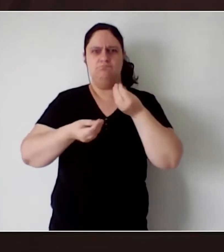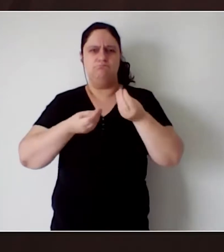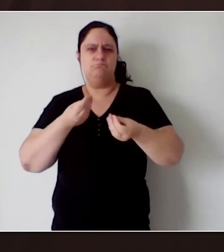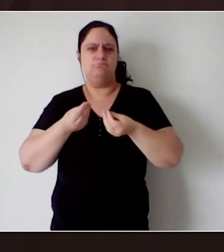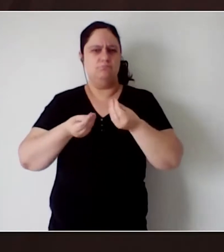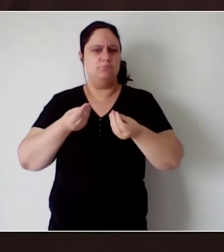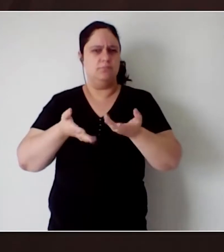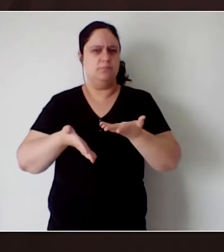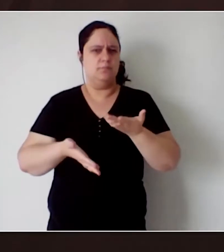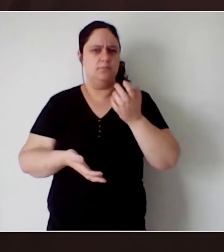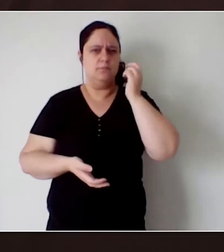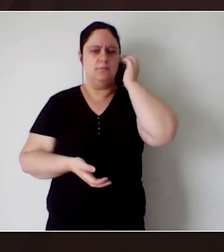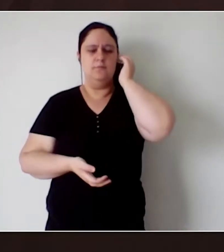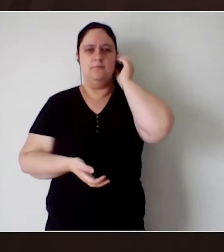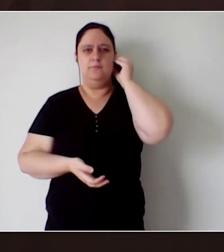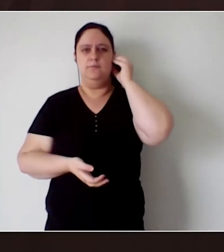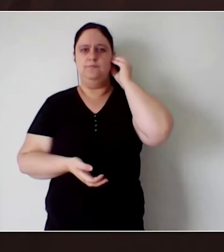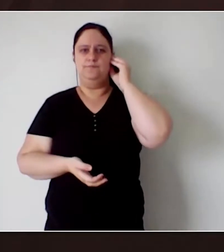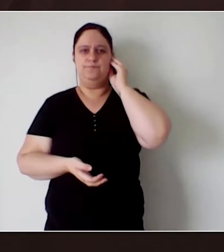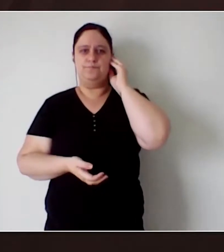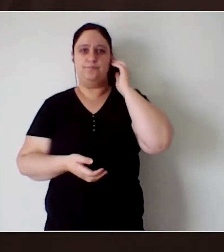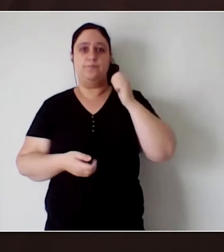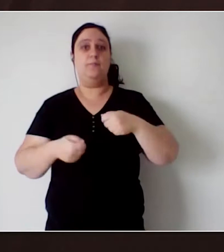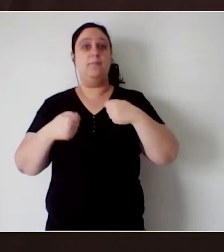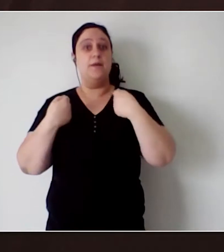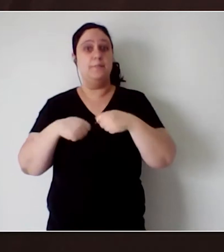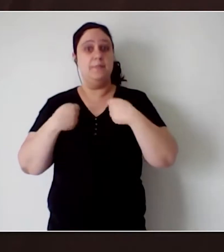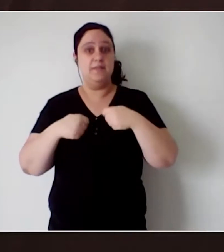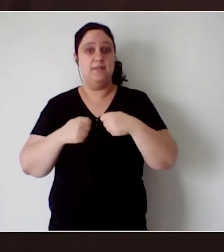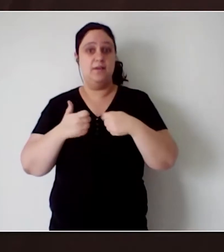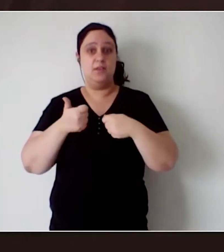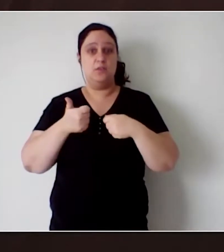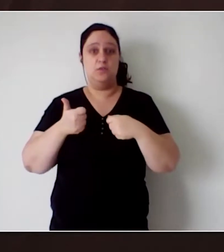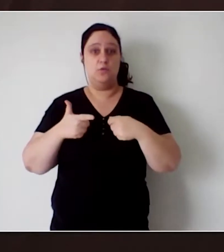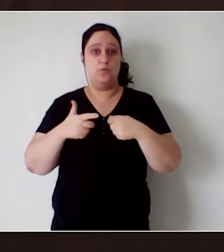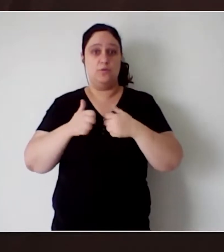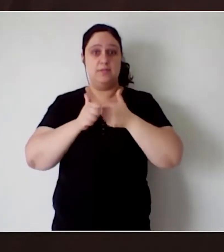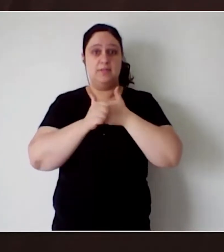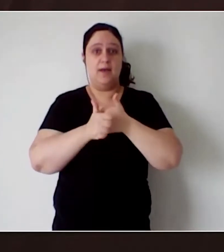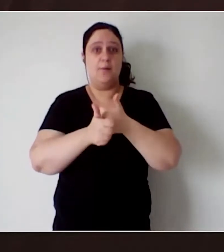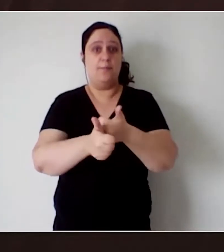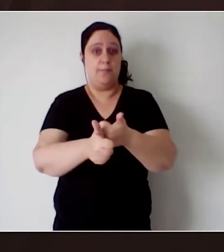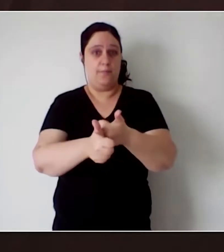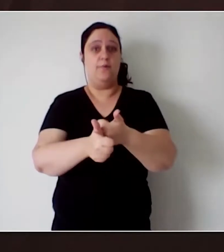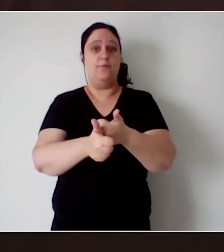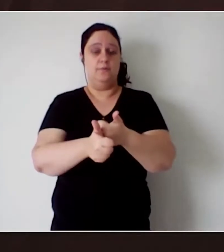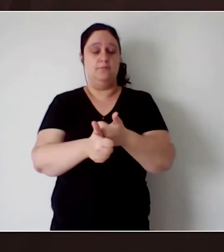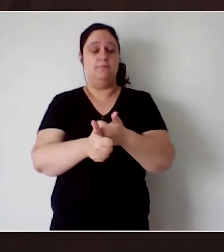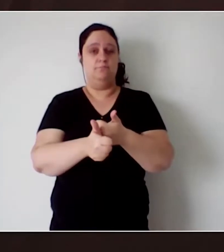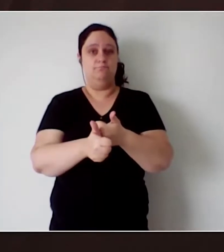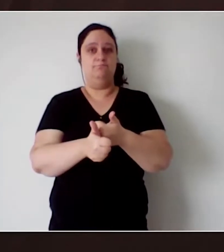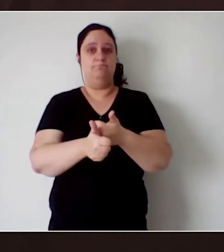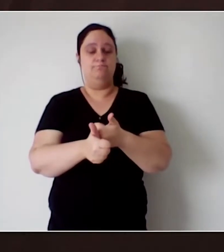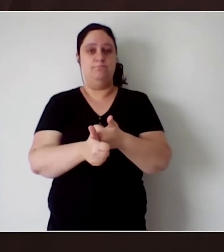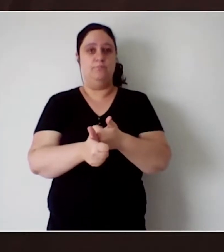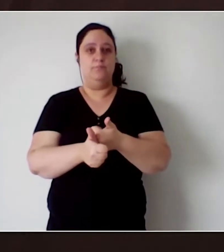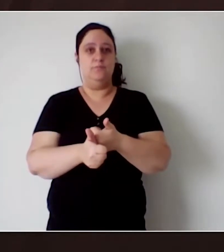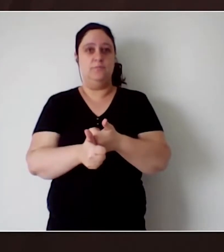Graças a Deus tinha os 12 apóstolos. Os 12 apóstolos eram liderados por Pedro. E Pedro, sempre que